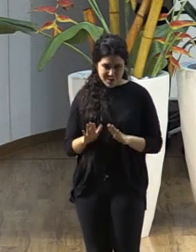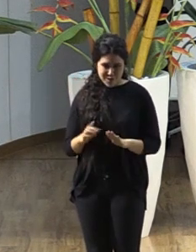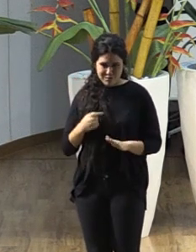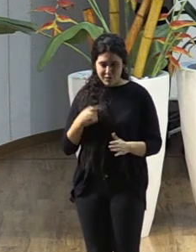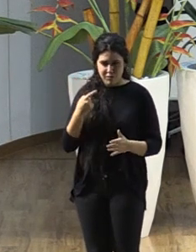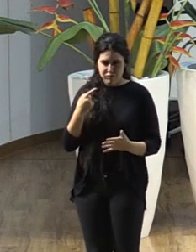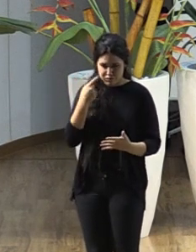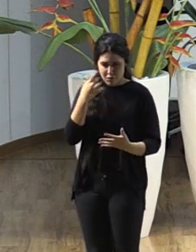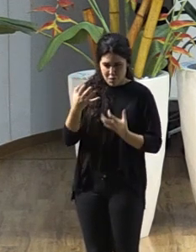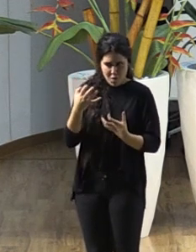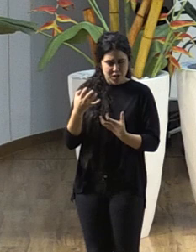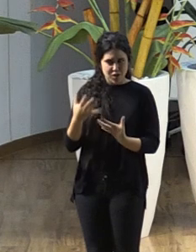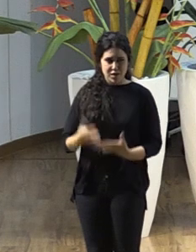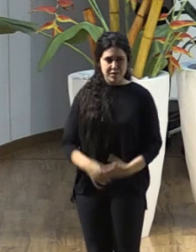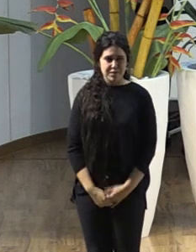impresiona bastante.